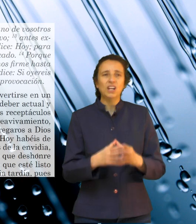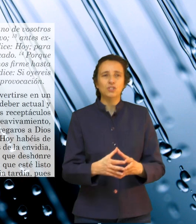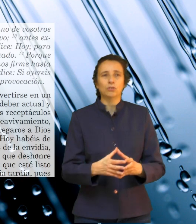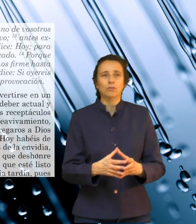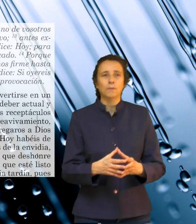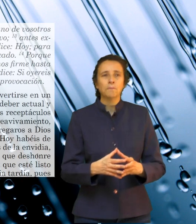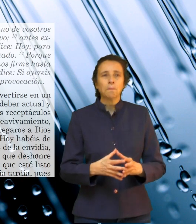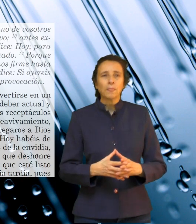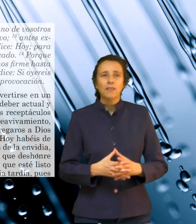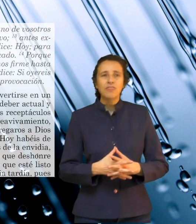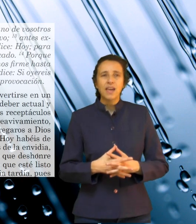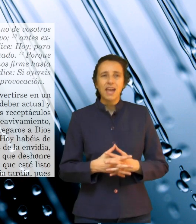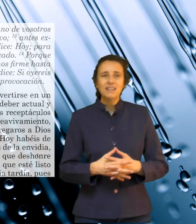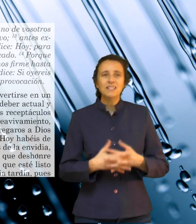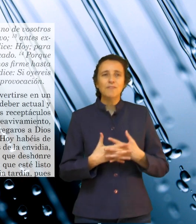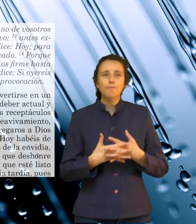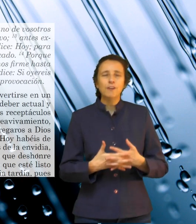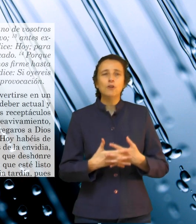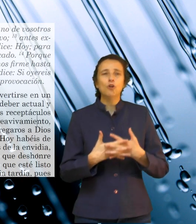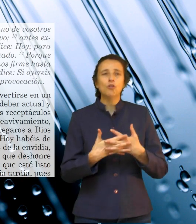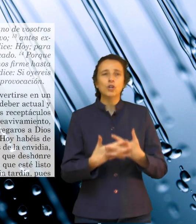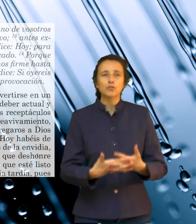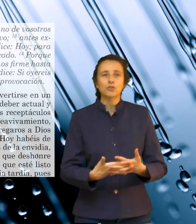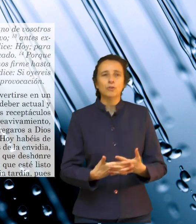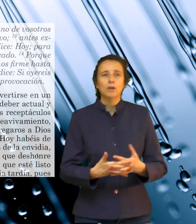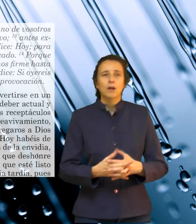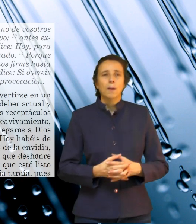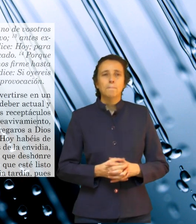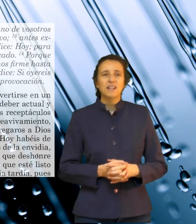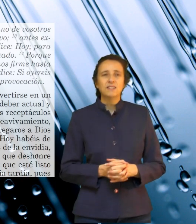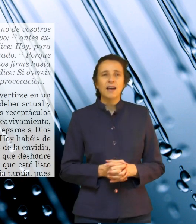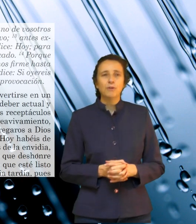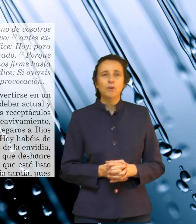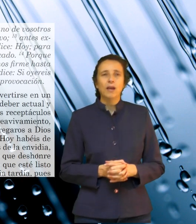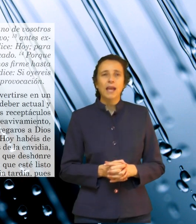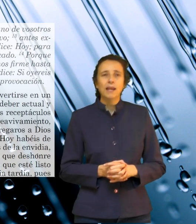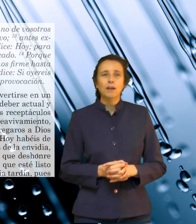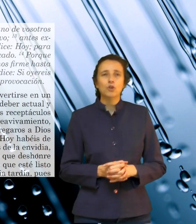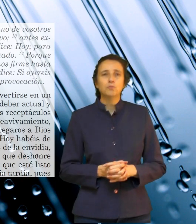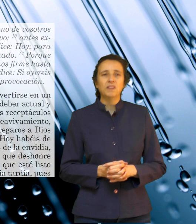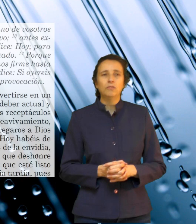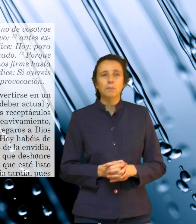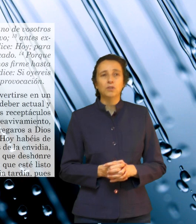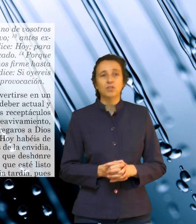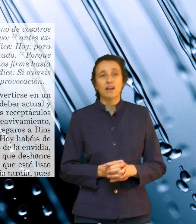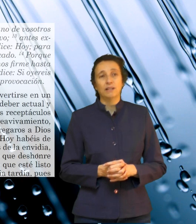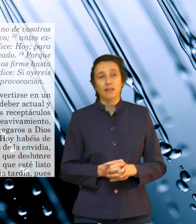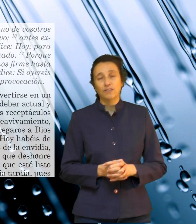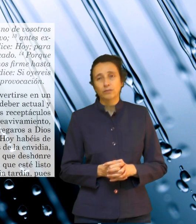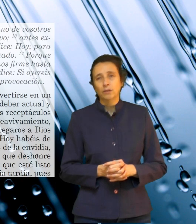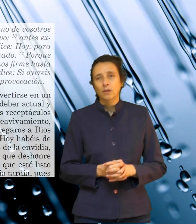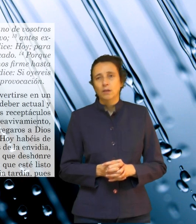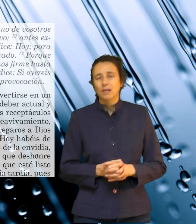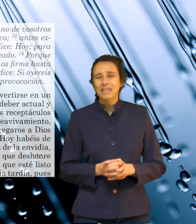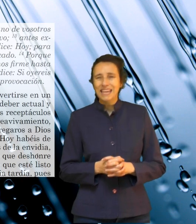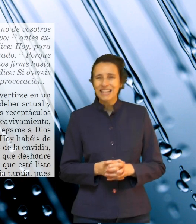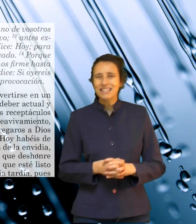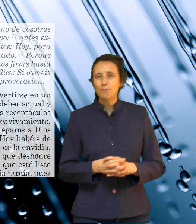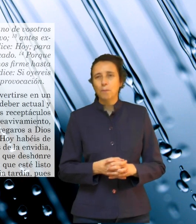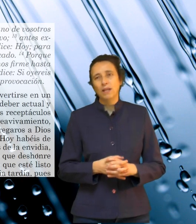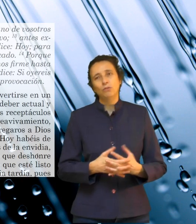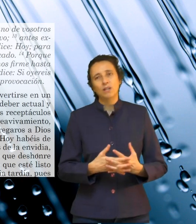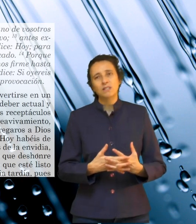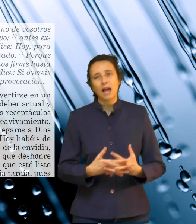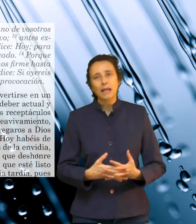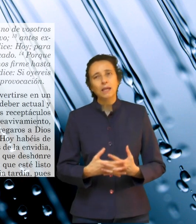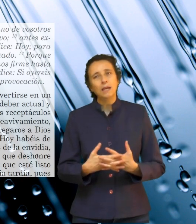con Cristo de ese fin glorioso basado en los principios de la verdad. Y